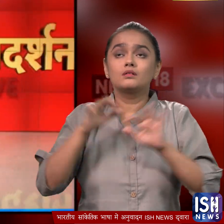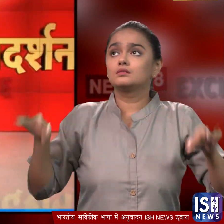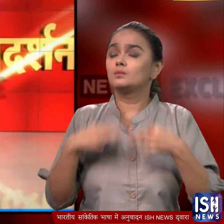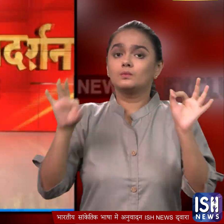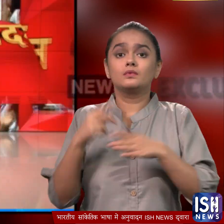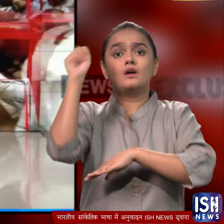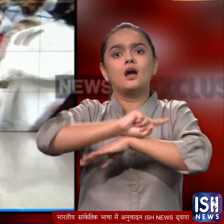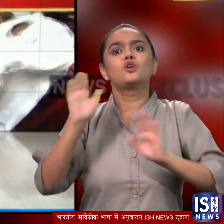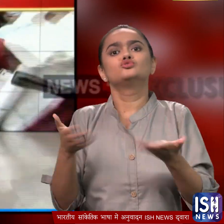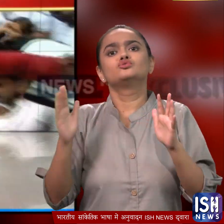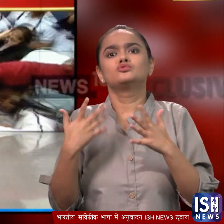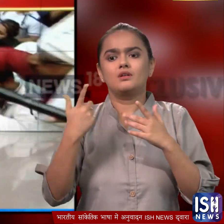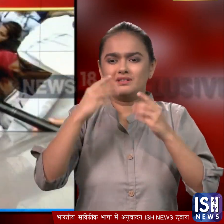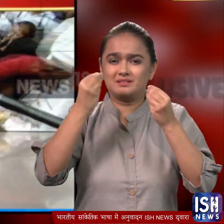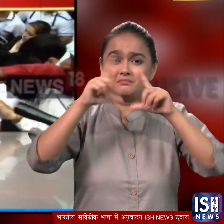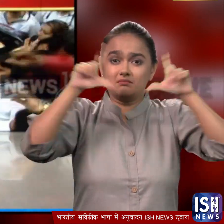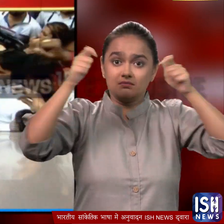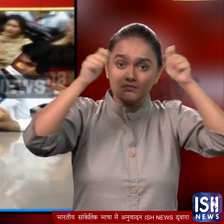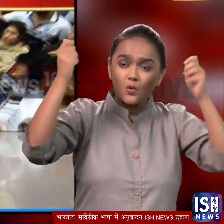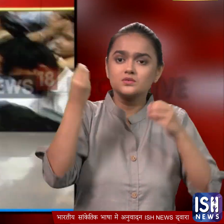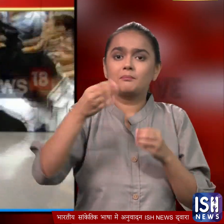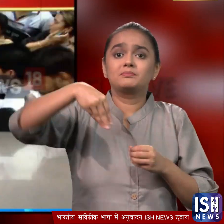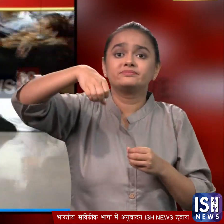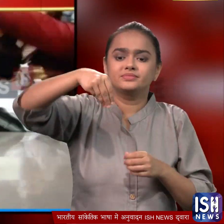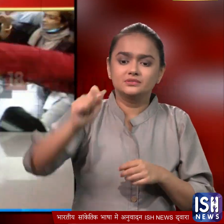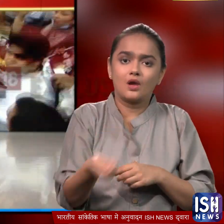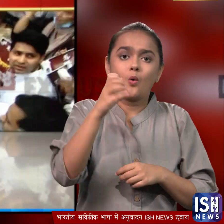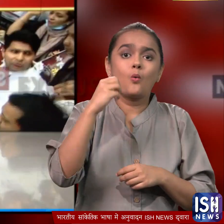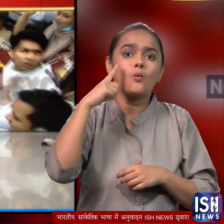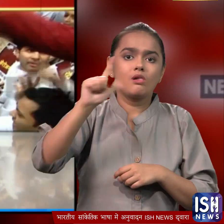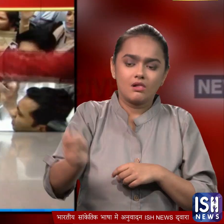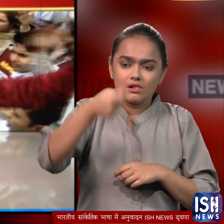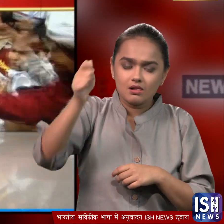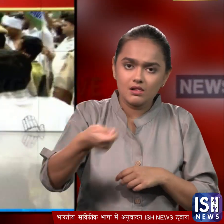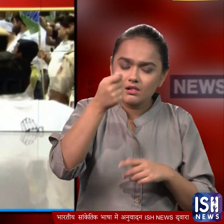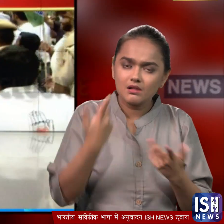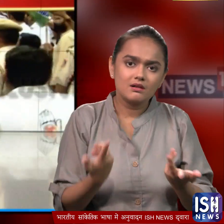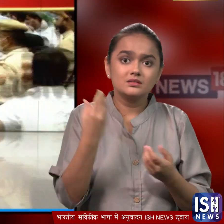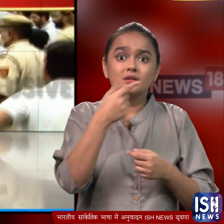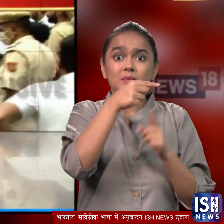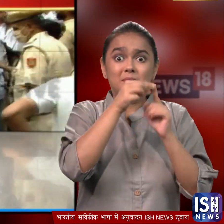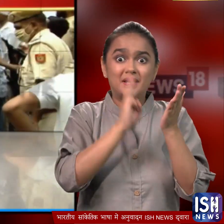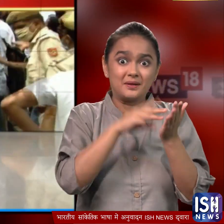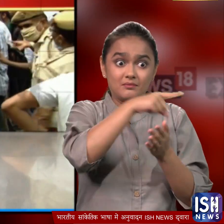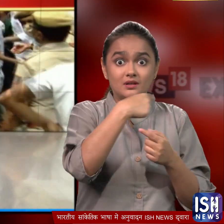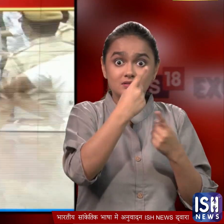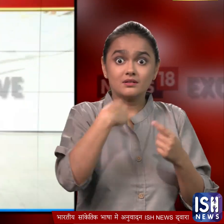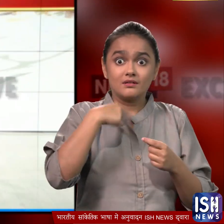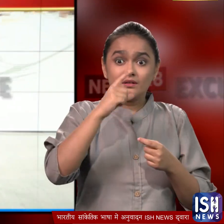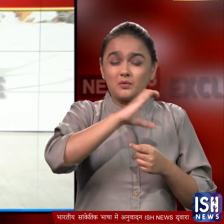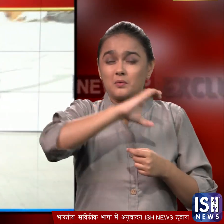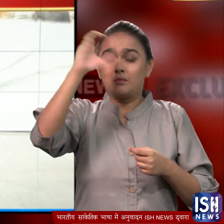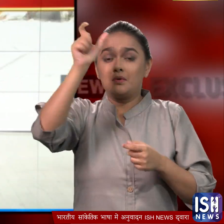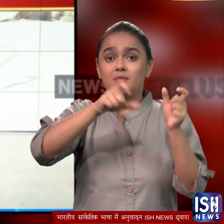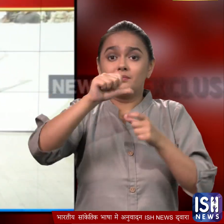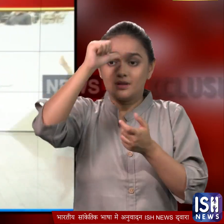बेरोजगार दिवस मनाया। वो कहीं सड़क पर बड़ा सा बैनर लेकर उतरे तो कहीं पकौड़े तलने बैठ गए। एक और बीजेपी ने प्रधानमंत्री के जन्मदिन का